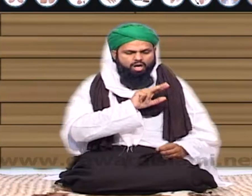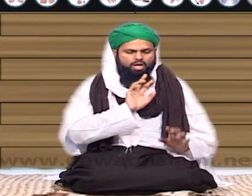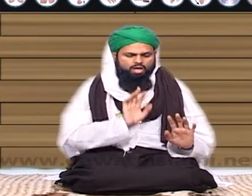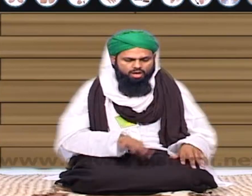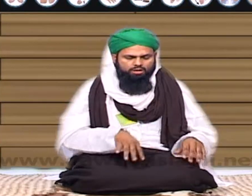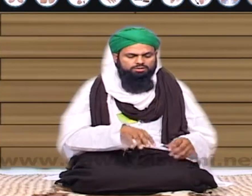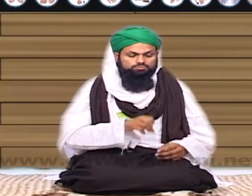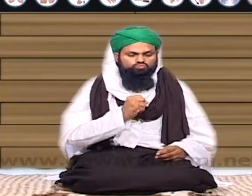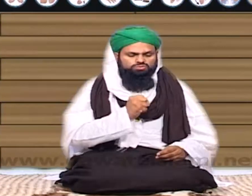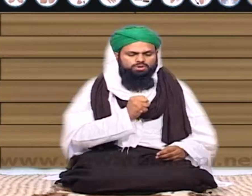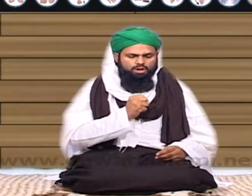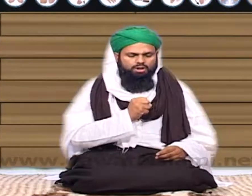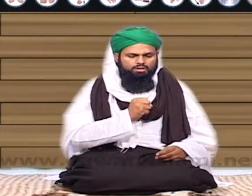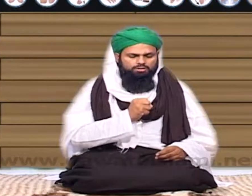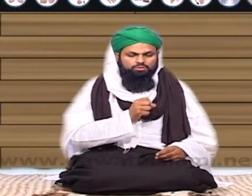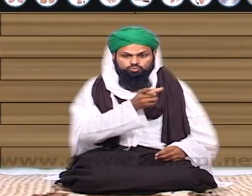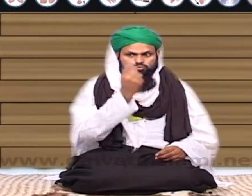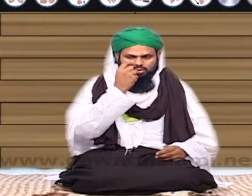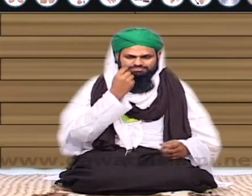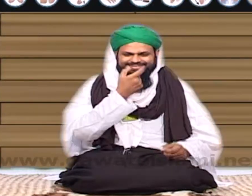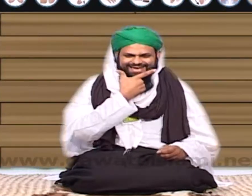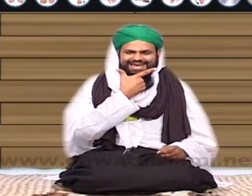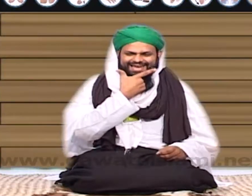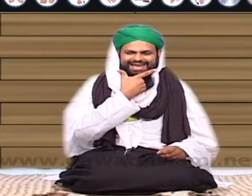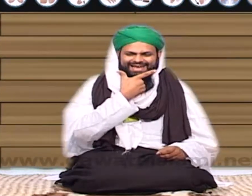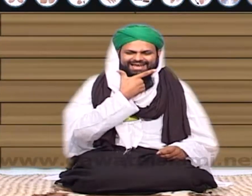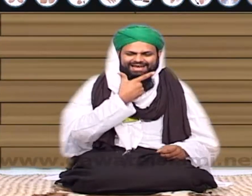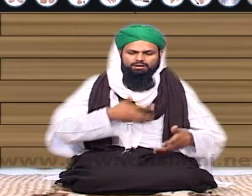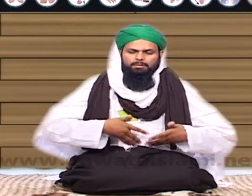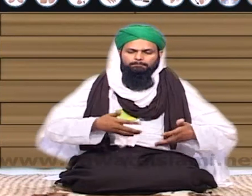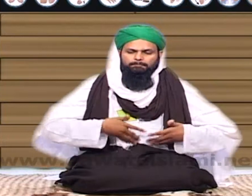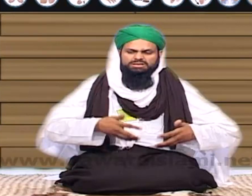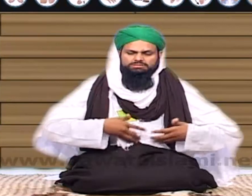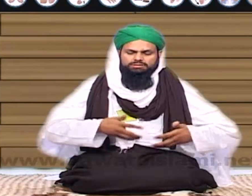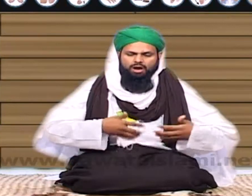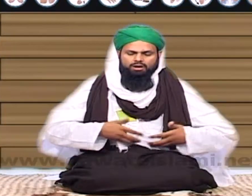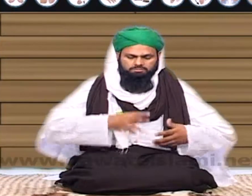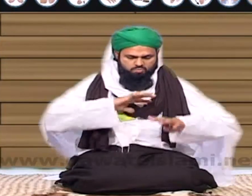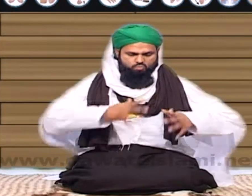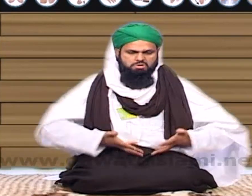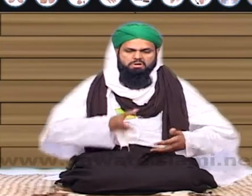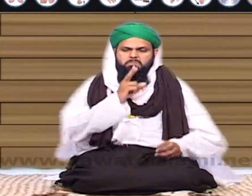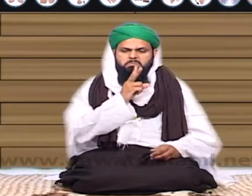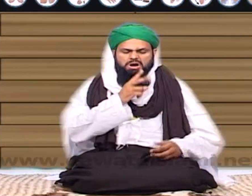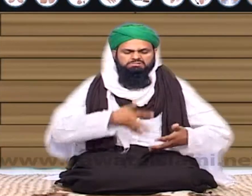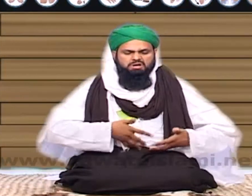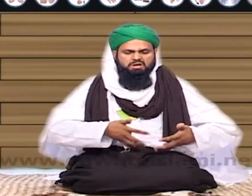اپنی بھاری جسامت کی وجہ سے وہ نہیں آیا. تو تیسرا ہنسنے لگا. اس کے موٹاپے کا مذاق اس محفل